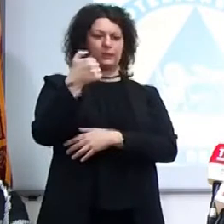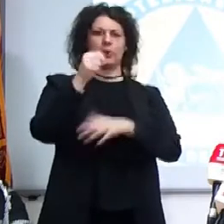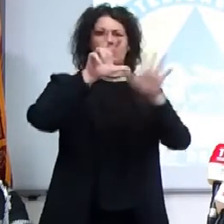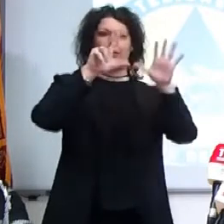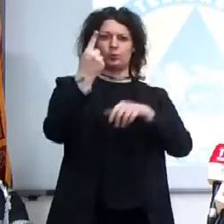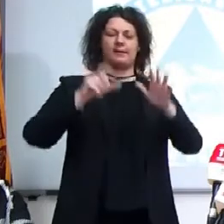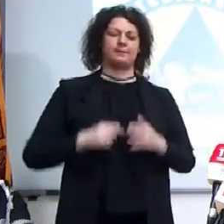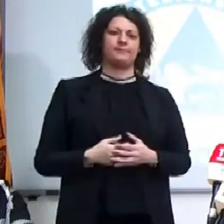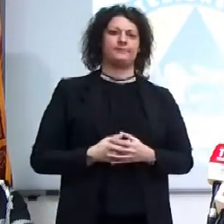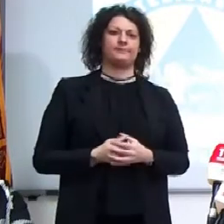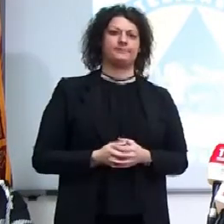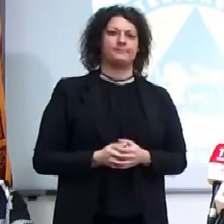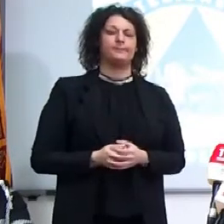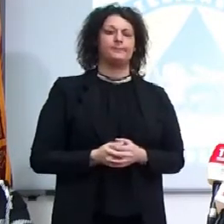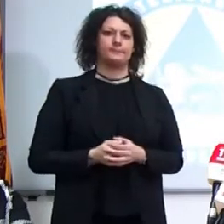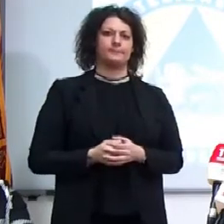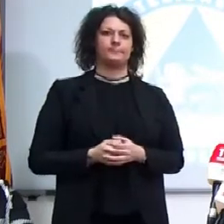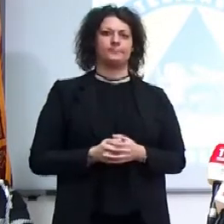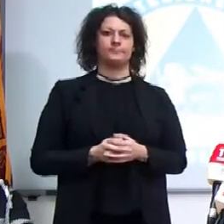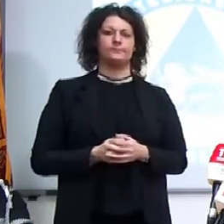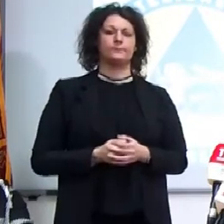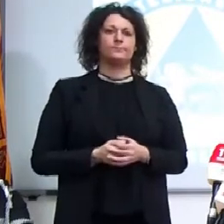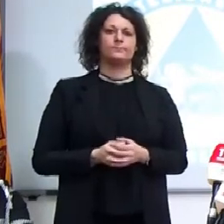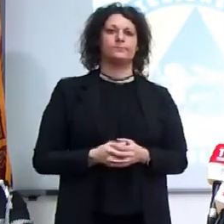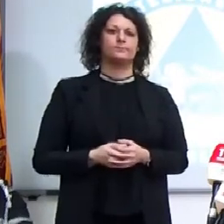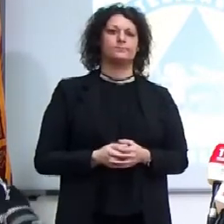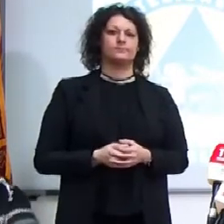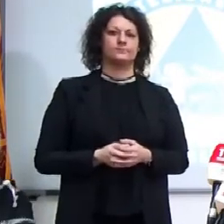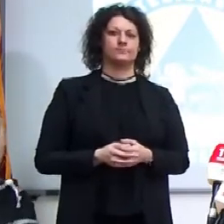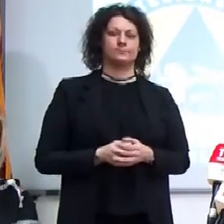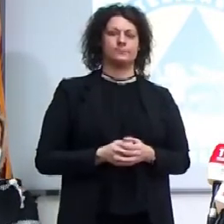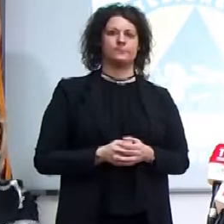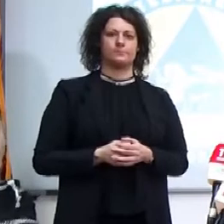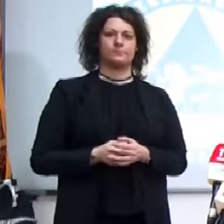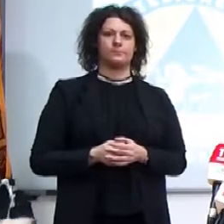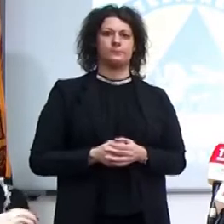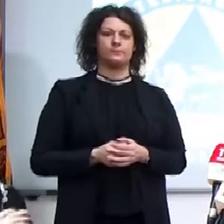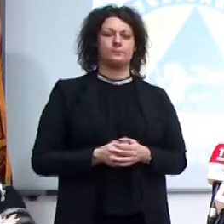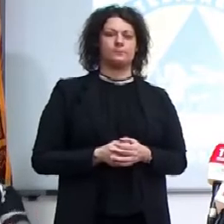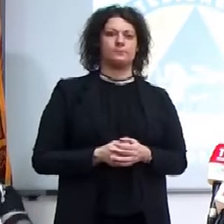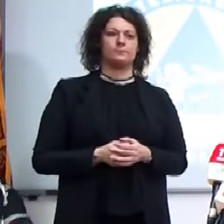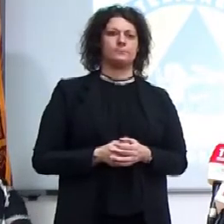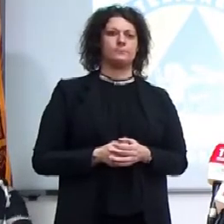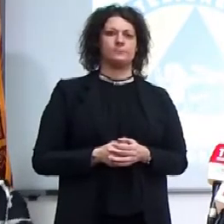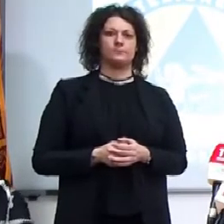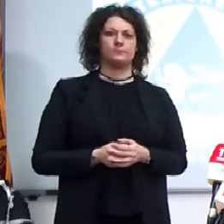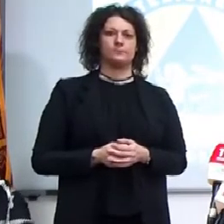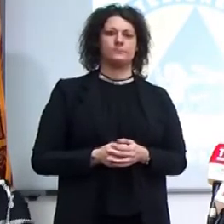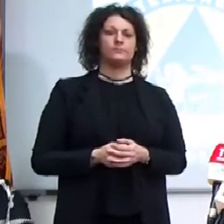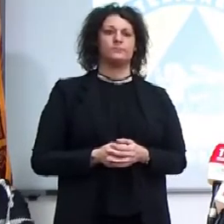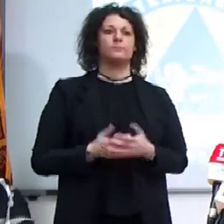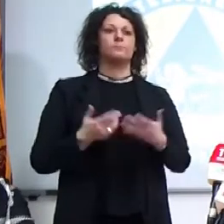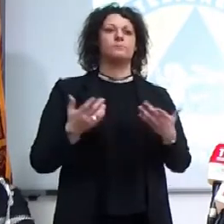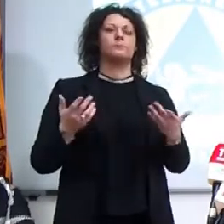hanno. Il governatore invece sugli assembramenti ha preferito scaricare le responsabilità di azione